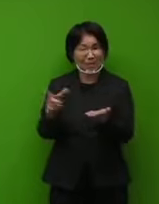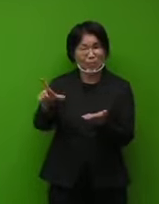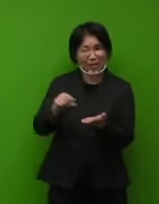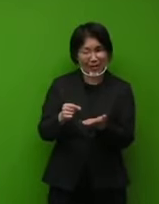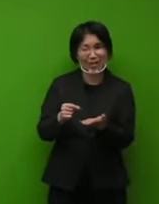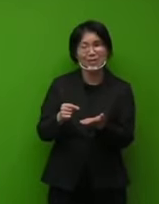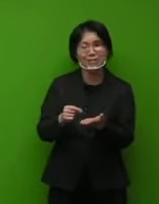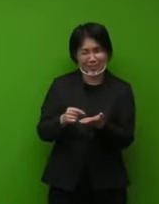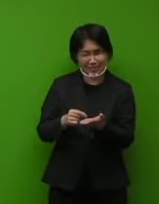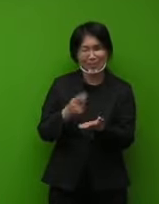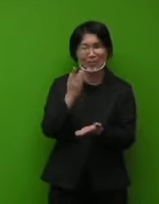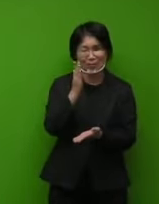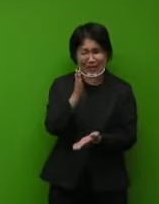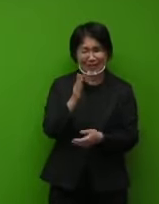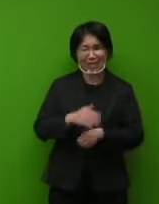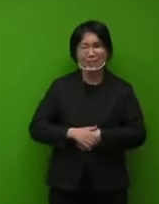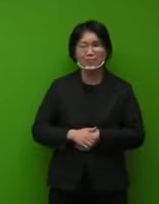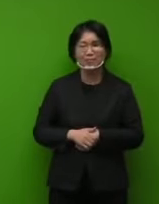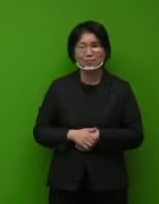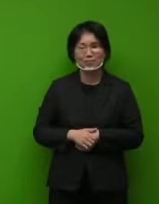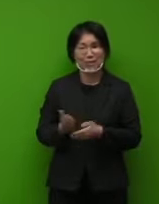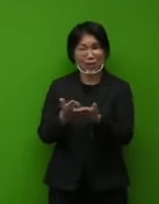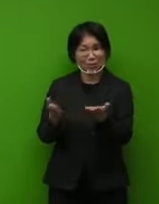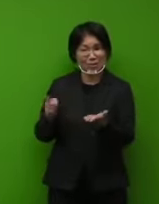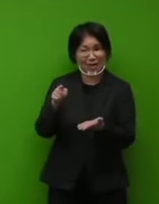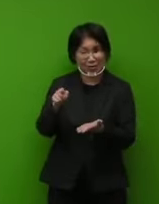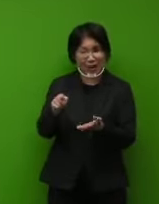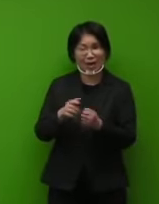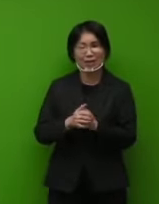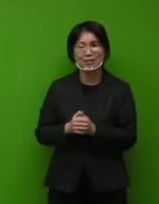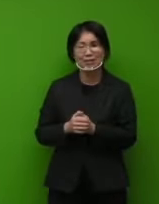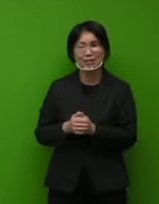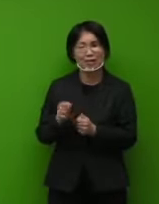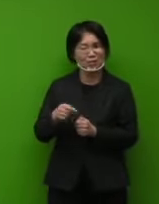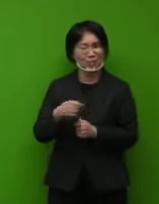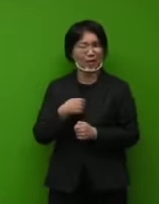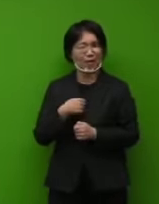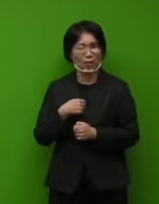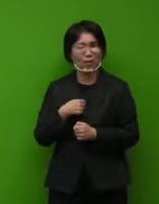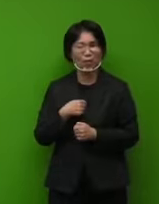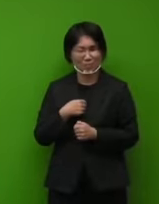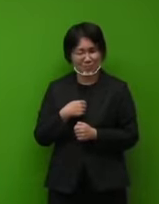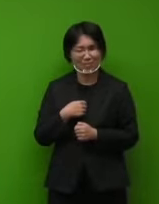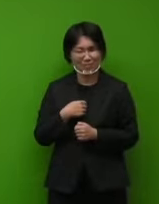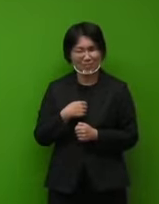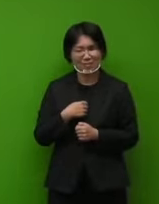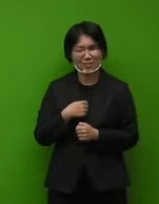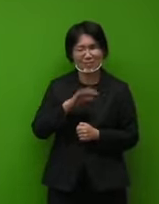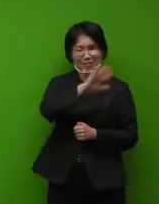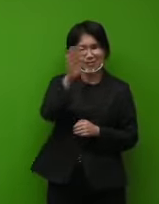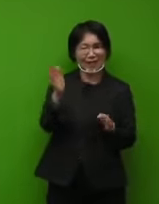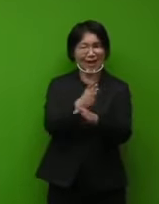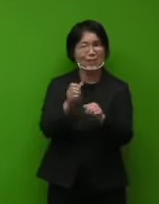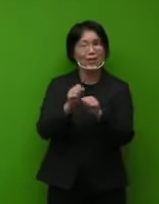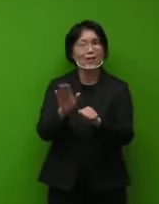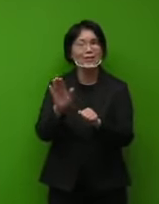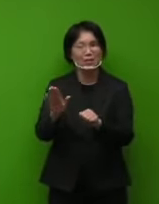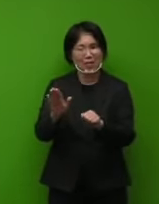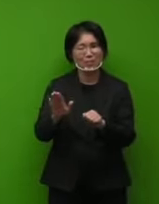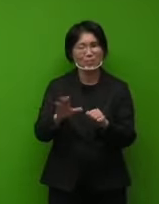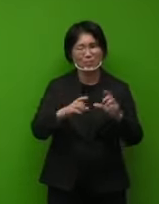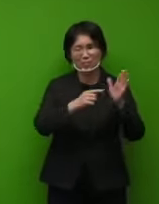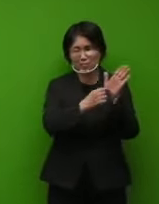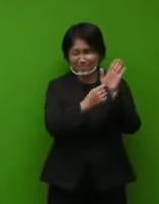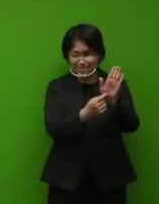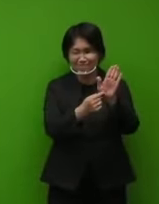望ましいということです。またお店の方では、うちはこんなふうに換気をしてますという表示をぜひお願いしたい